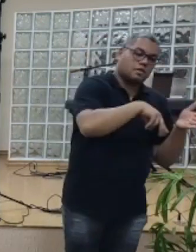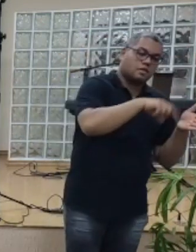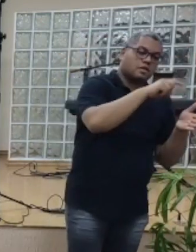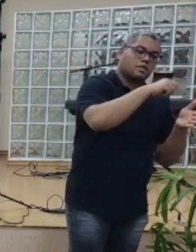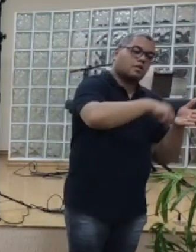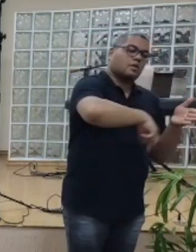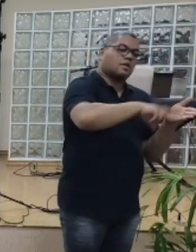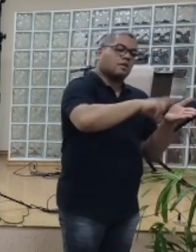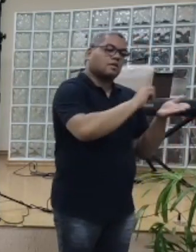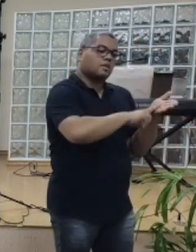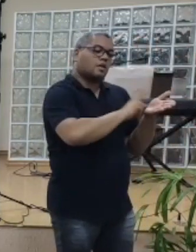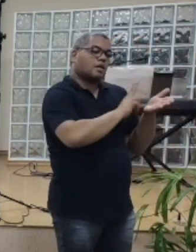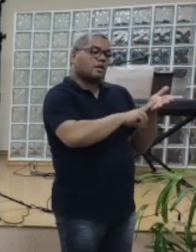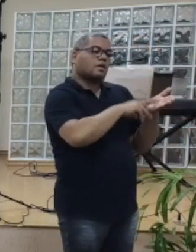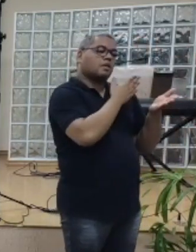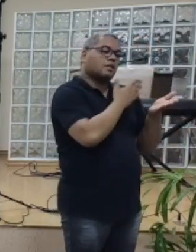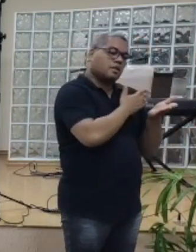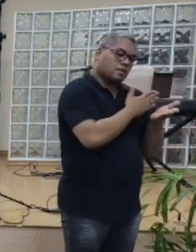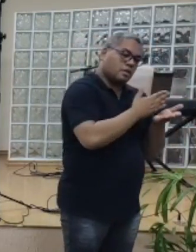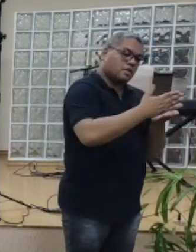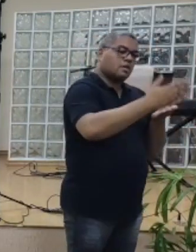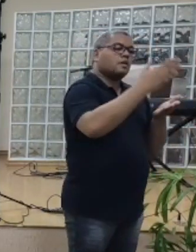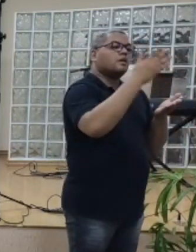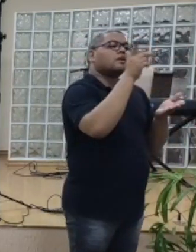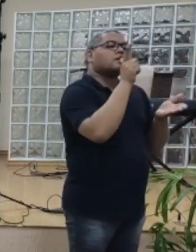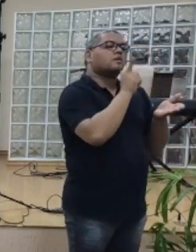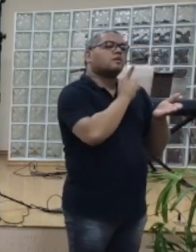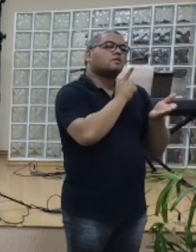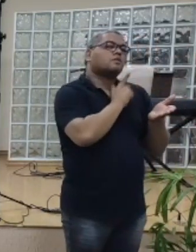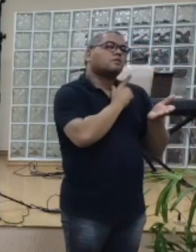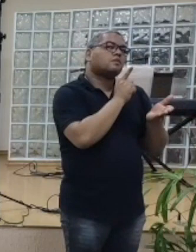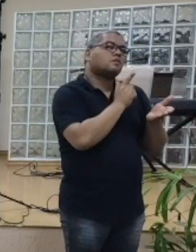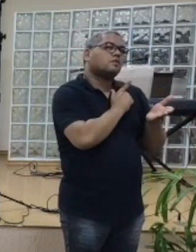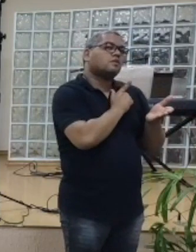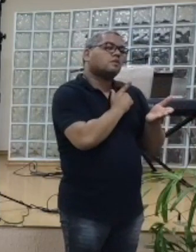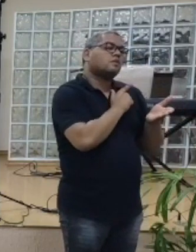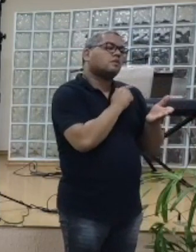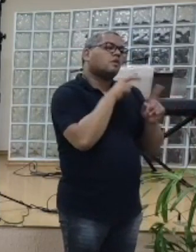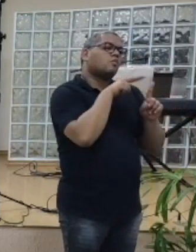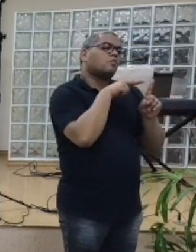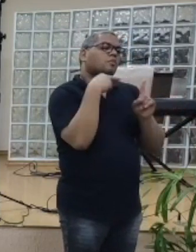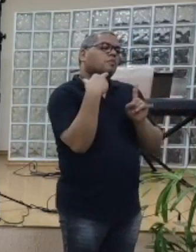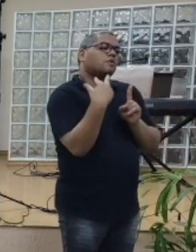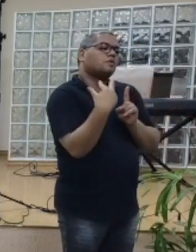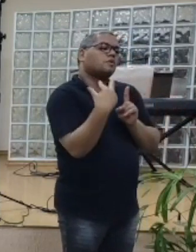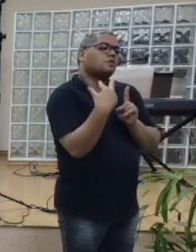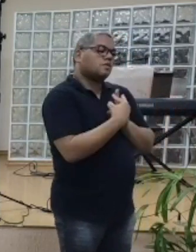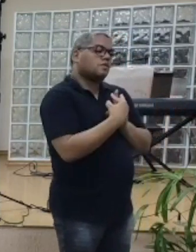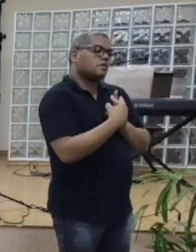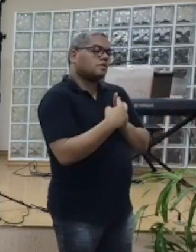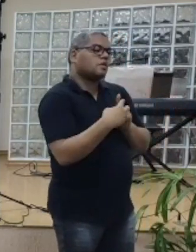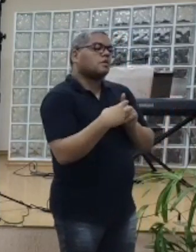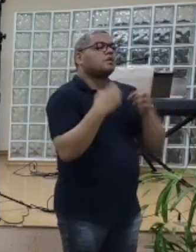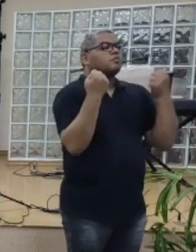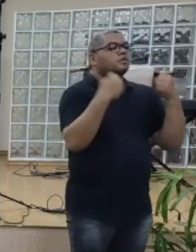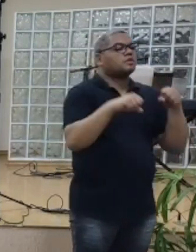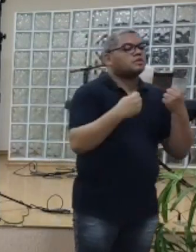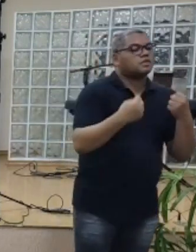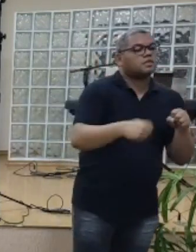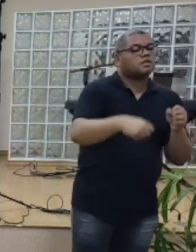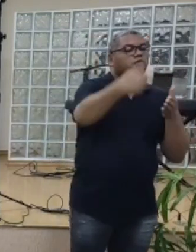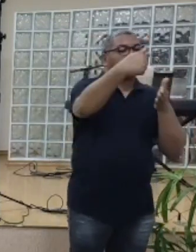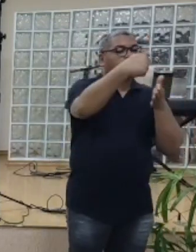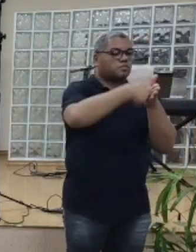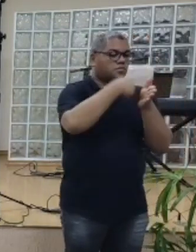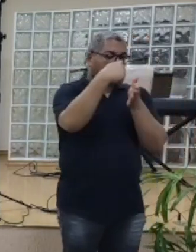desde o início, a gente teria uma visão e teríamos que fazer algumas perguntas para nós